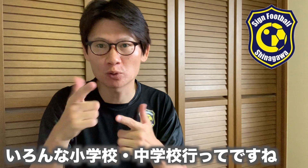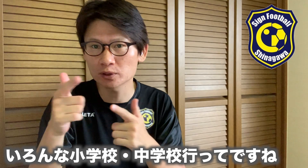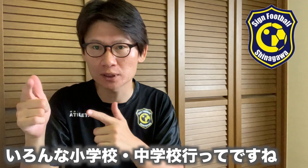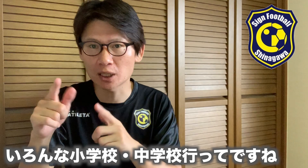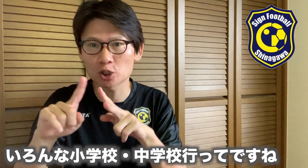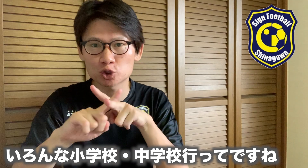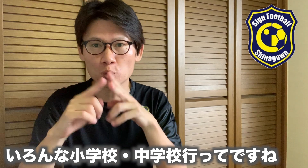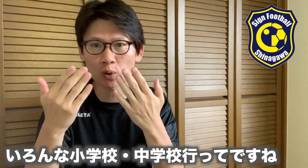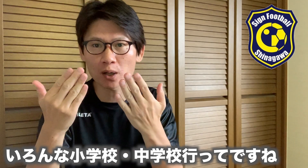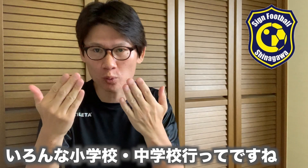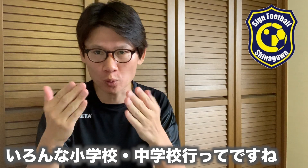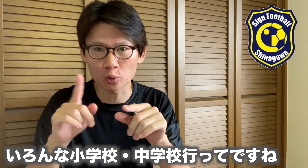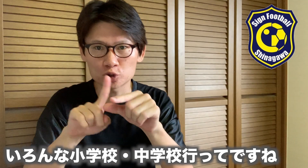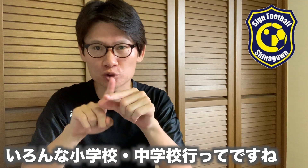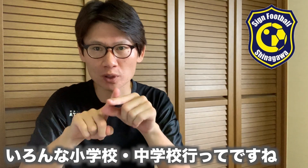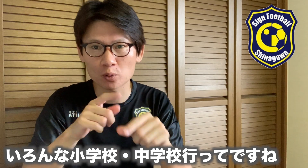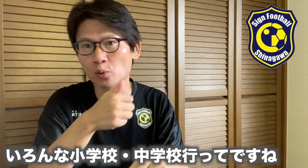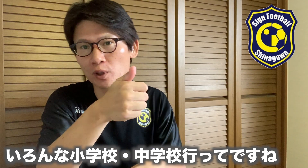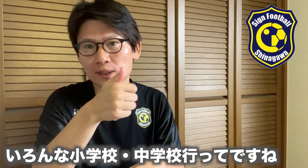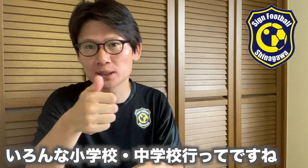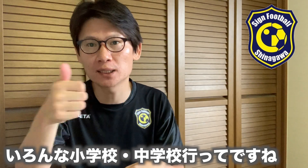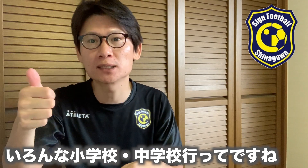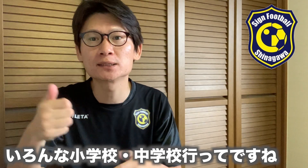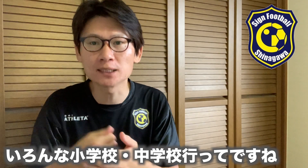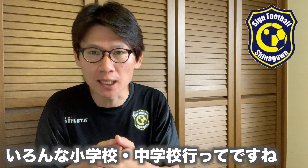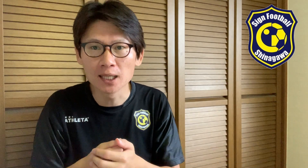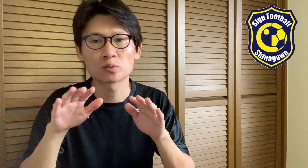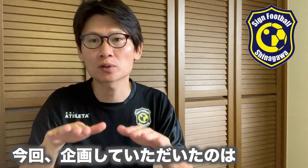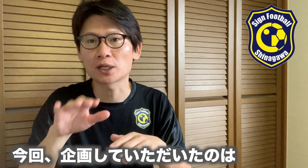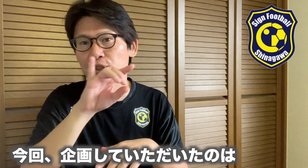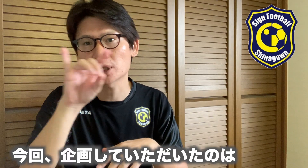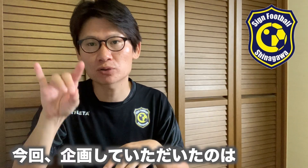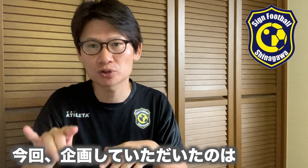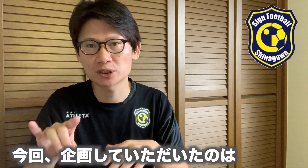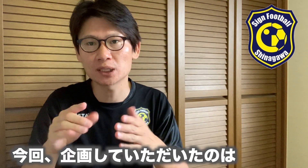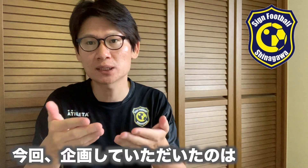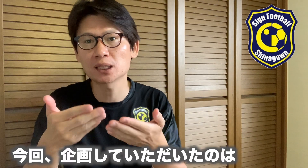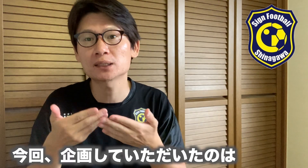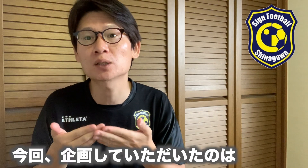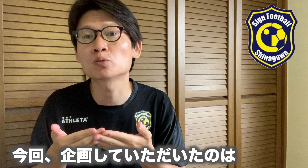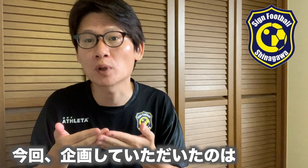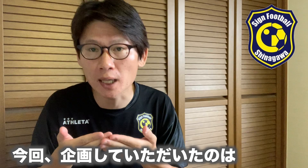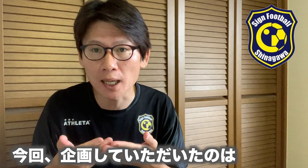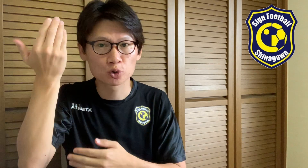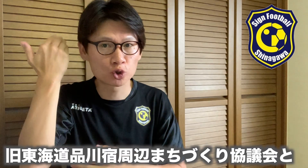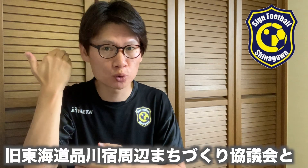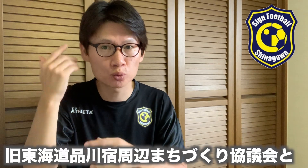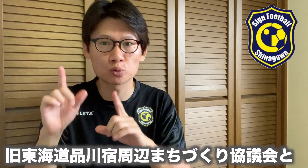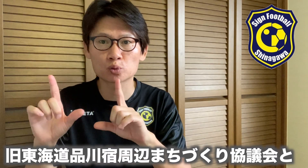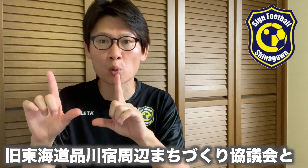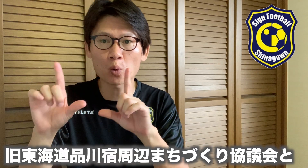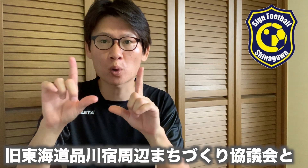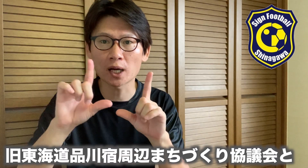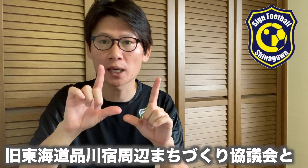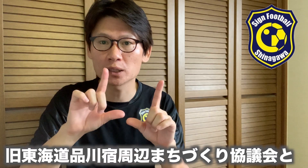な小学校、中学校へ行ってですね、今回企画していただいたのは、旧東海